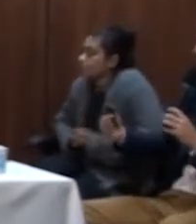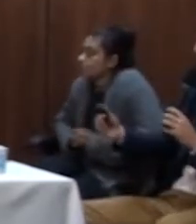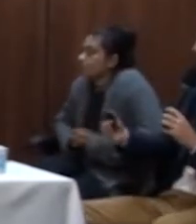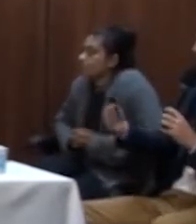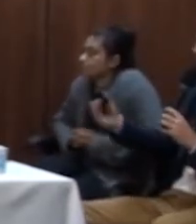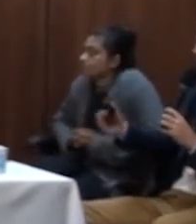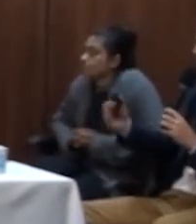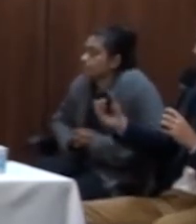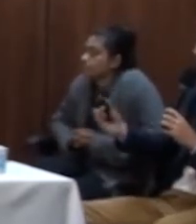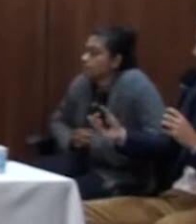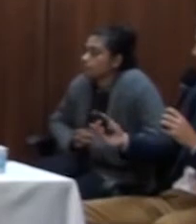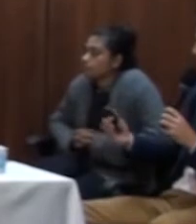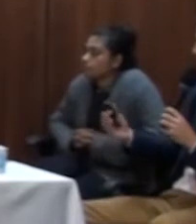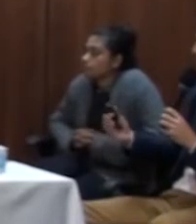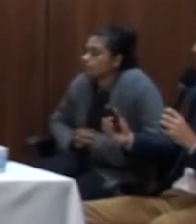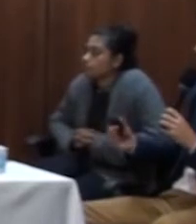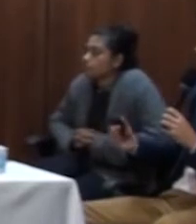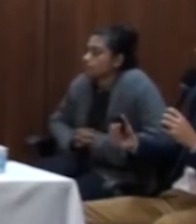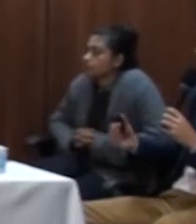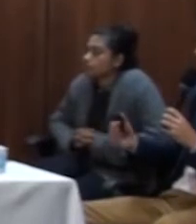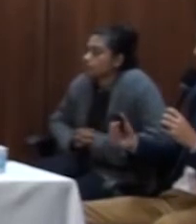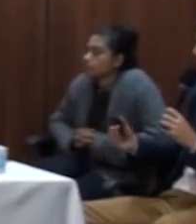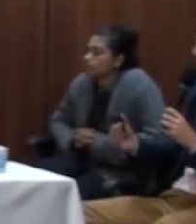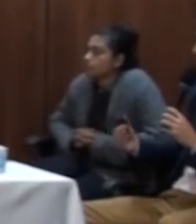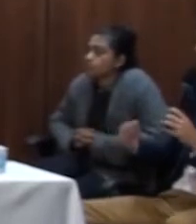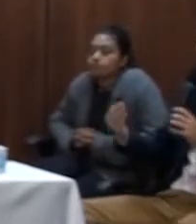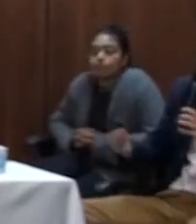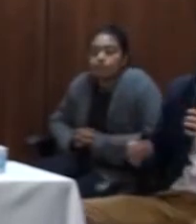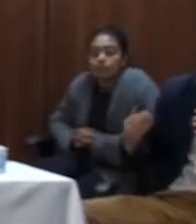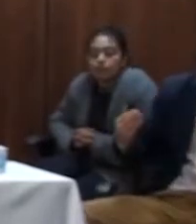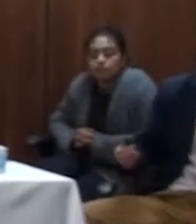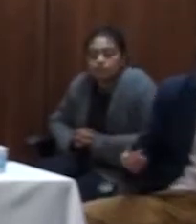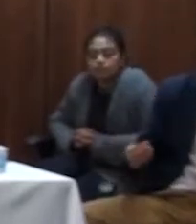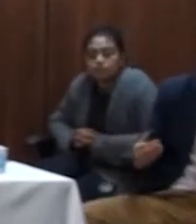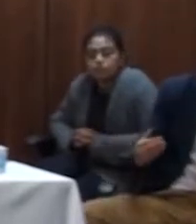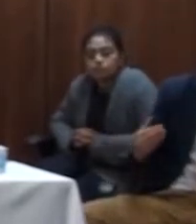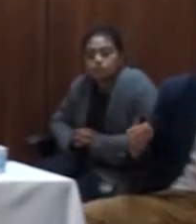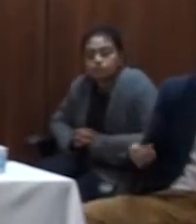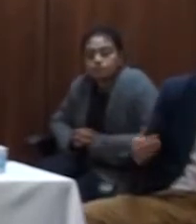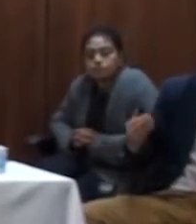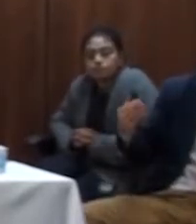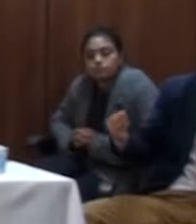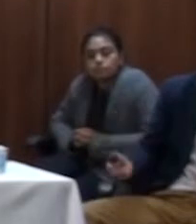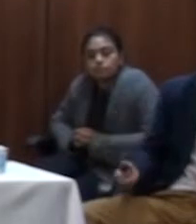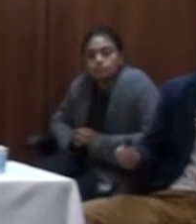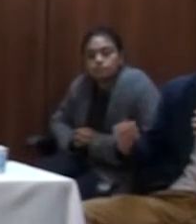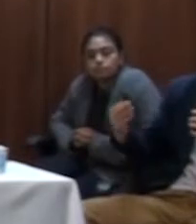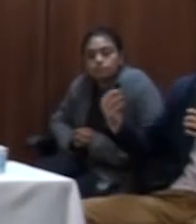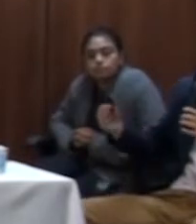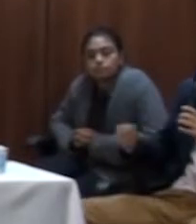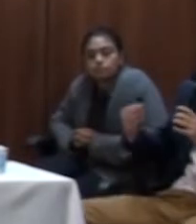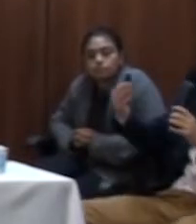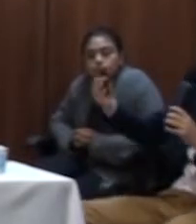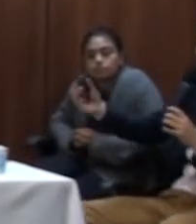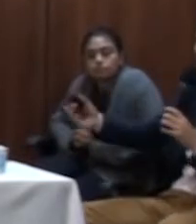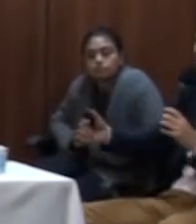deveria esperar, enfim, que tivesse uma concretude a respeito disso. Embora a gente saiba que se tratam de procedimentos cirúrgicos eletivos